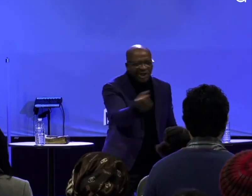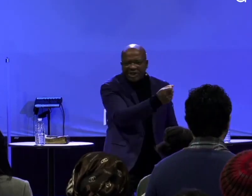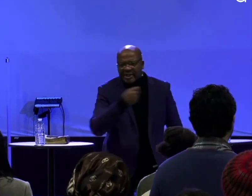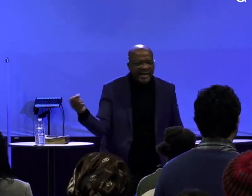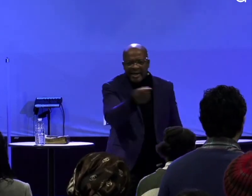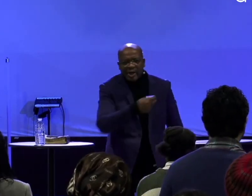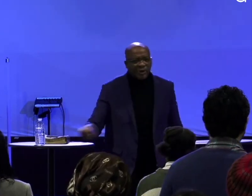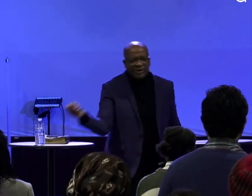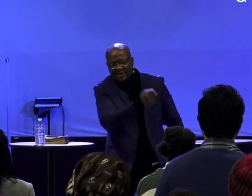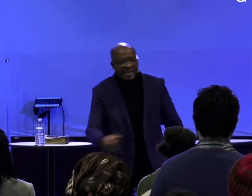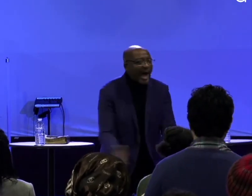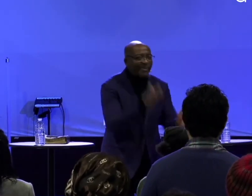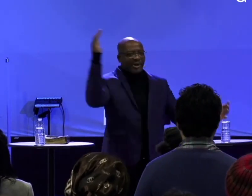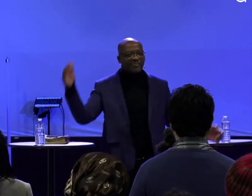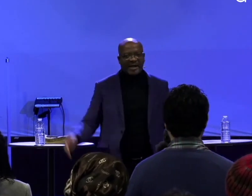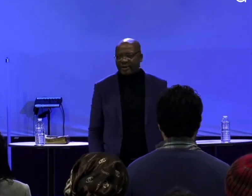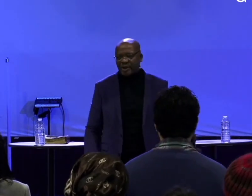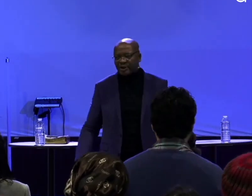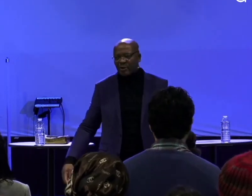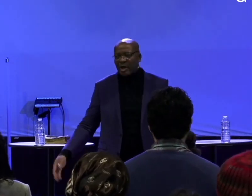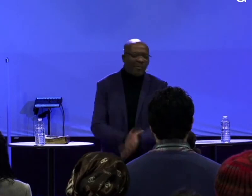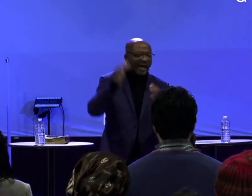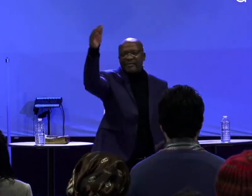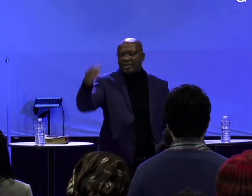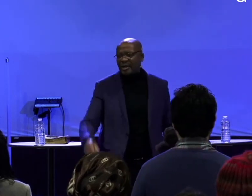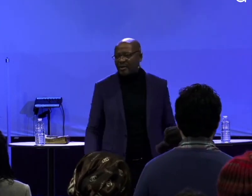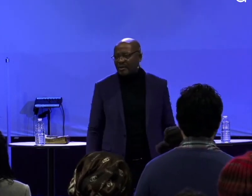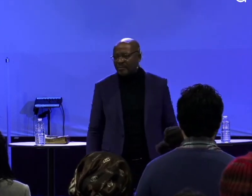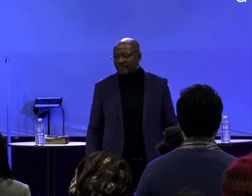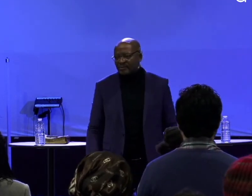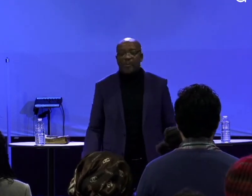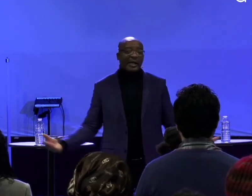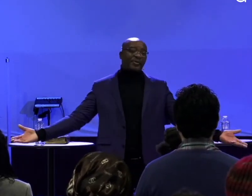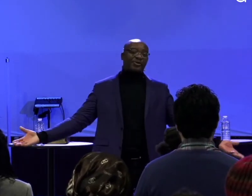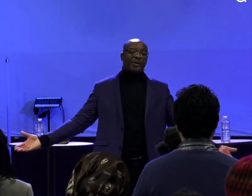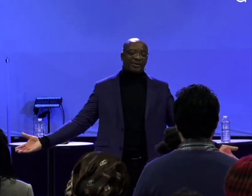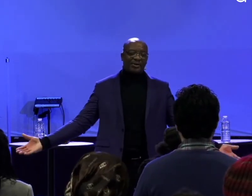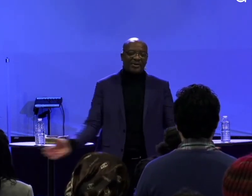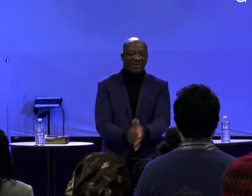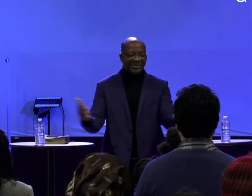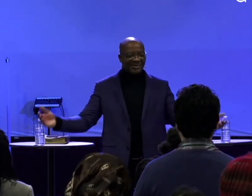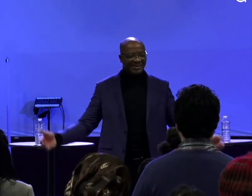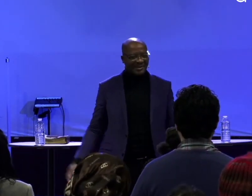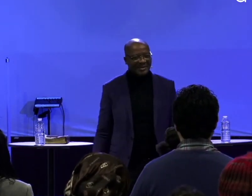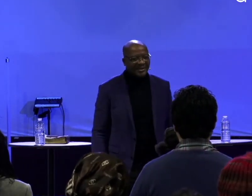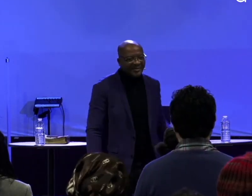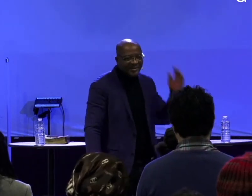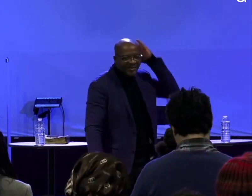ange enchaîné. Ce diable qui nous maltraite tous les jours. On peut acclamer Dieu. On peut acclamer Dieu, pardon.